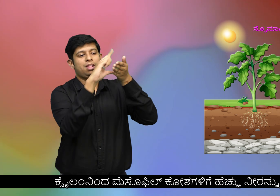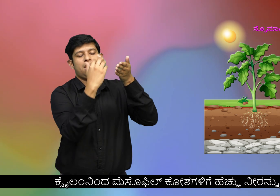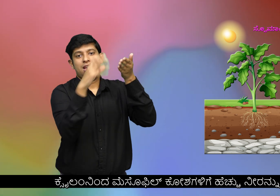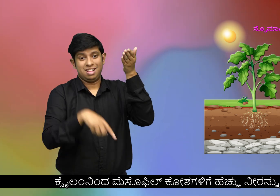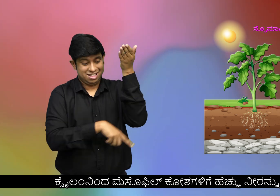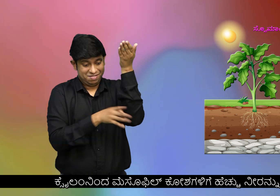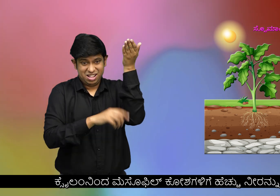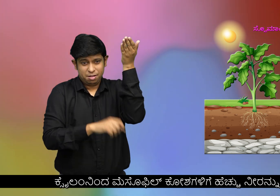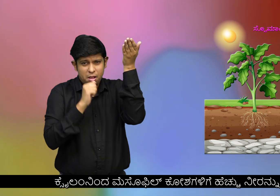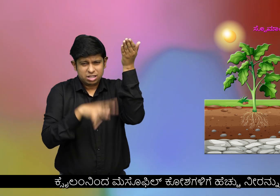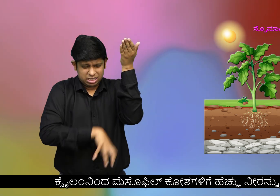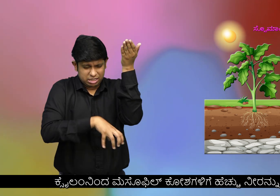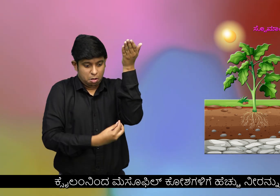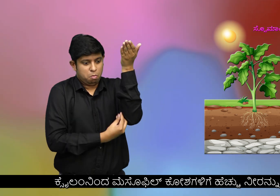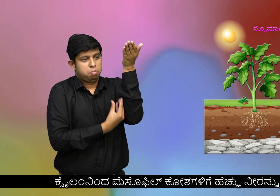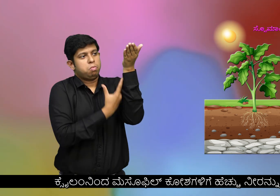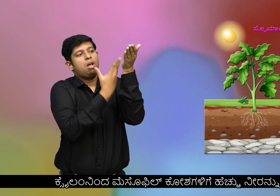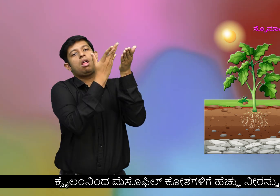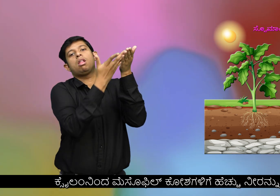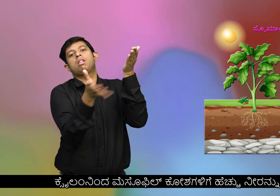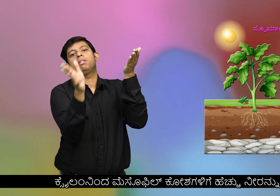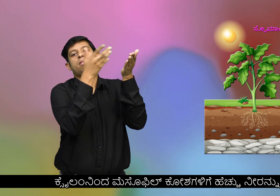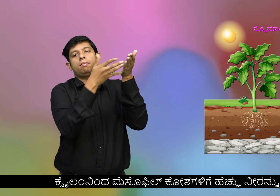ಕೋಶಗಳಿಗೆ ಹೆಚ್ಚು ನೀರನ್ನು ಎಳೆಯುತ್ತದೆ.